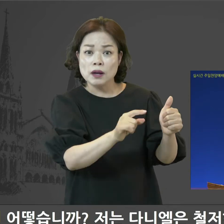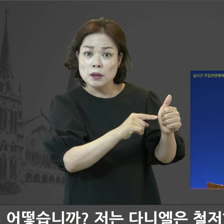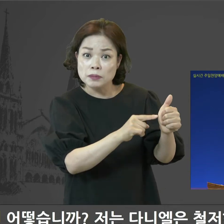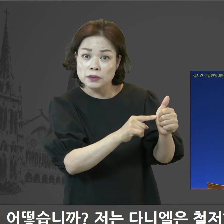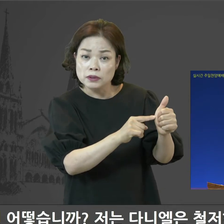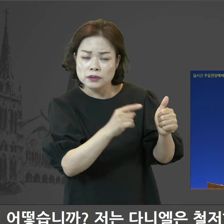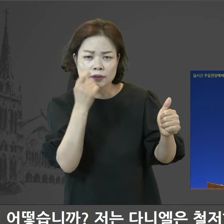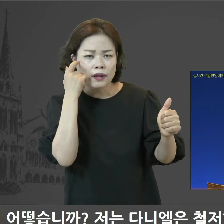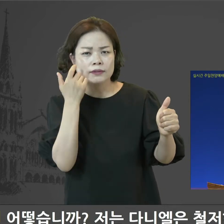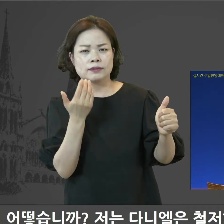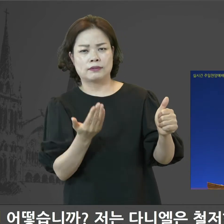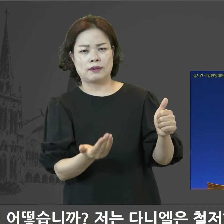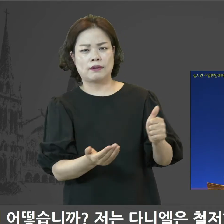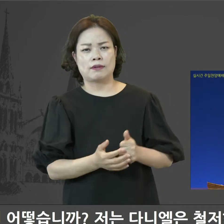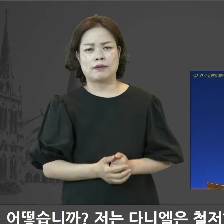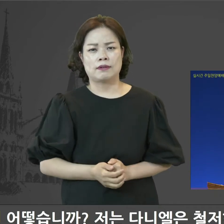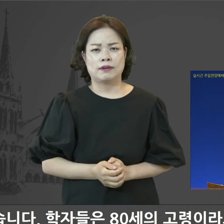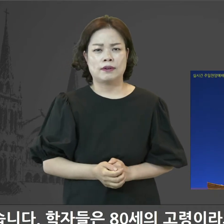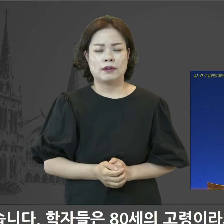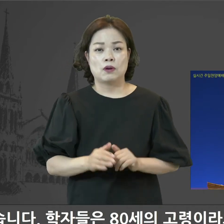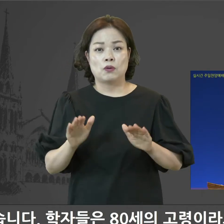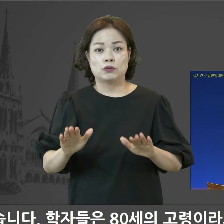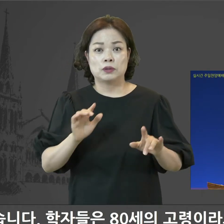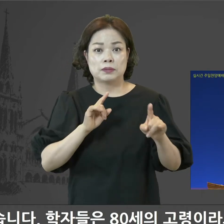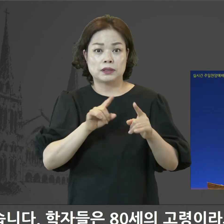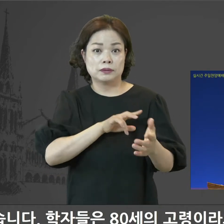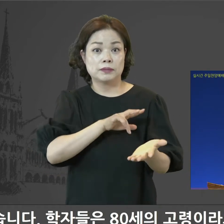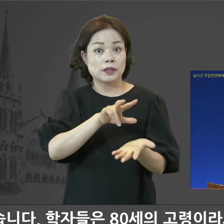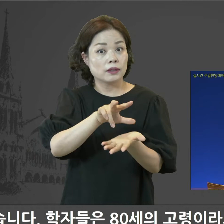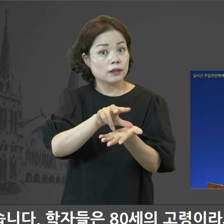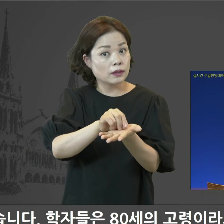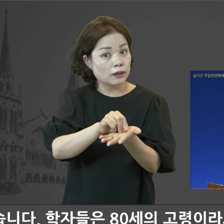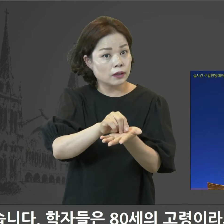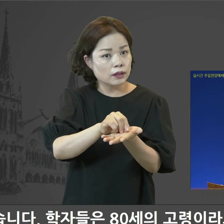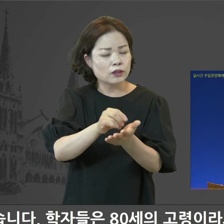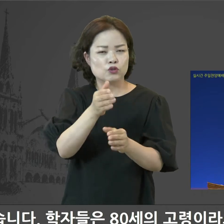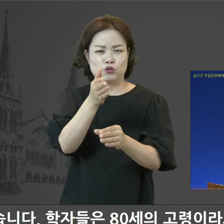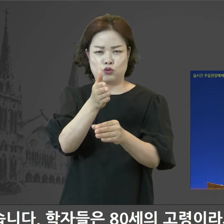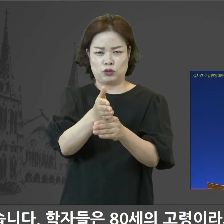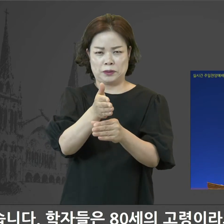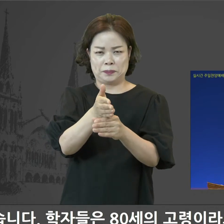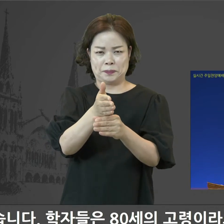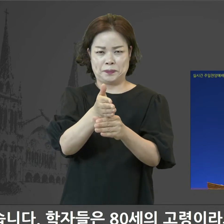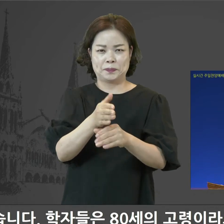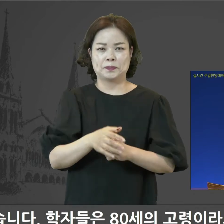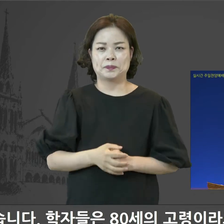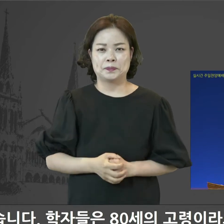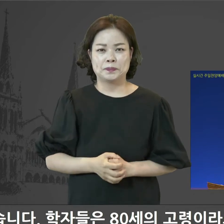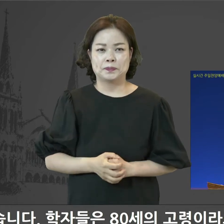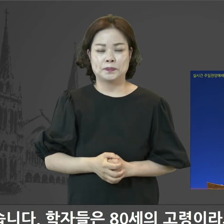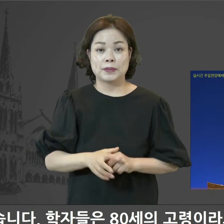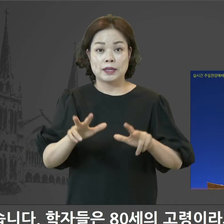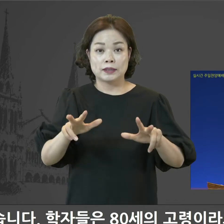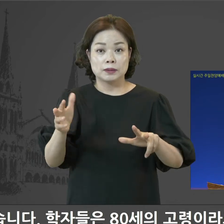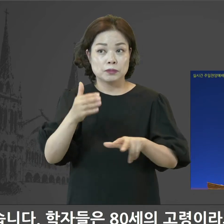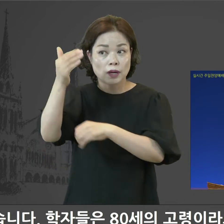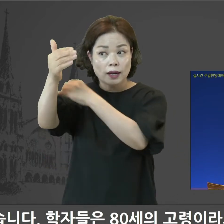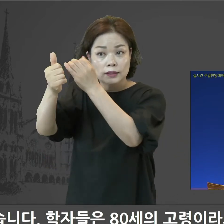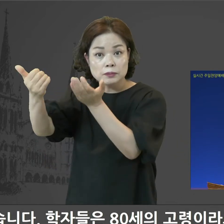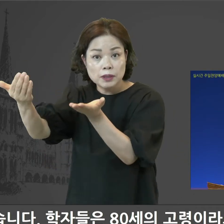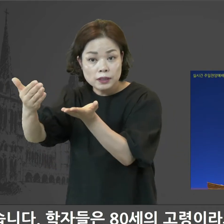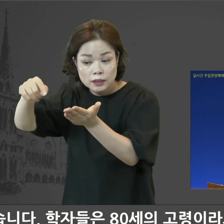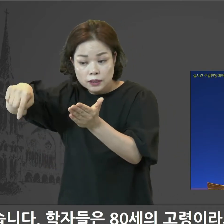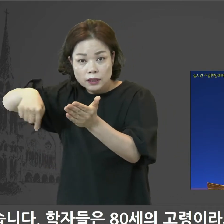그는 살았을까요? 오늘 말씀의 제목은 중심입니다. 지금부터 하나님의